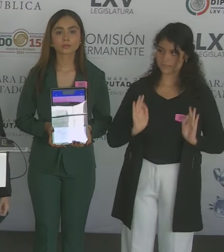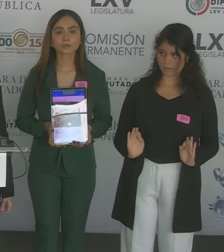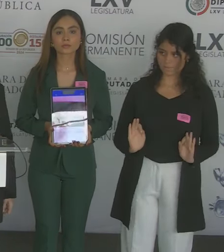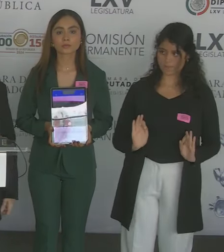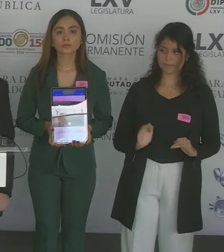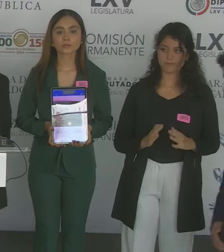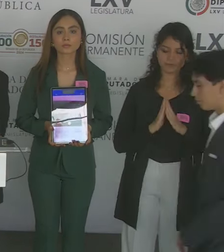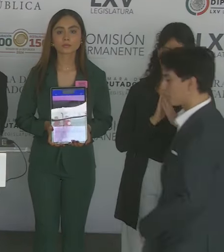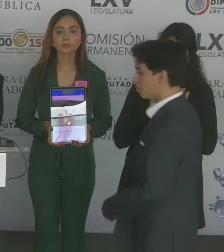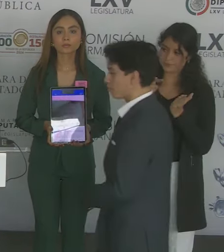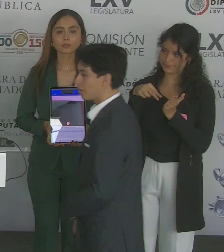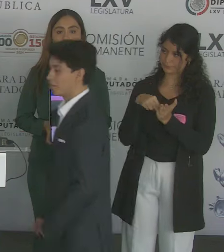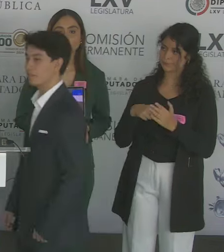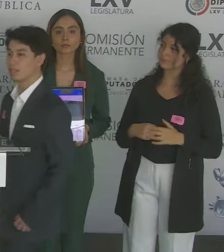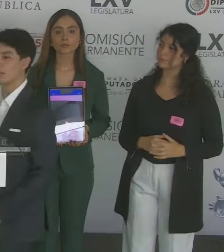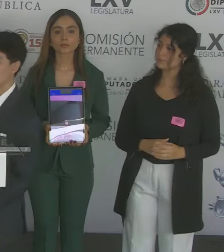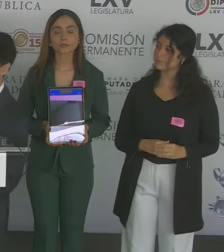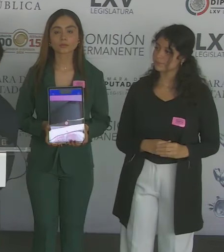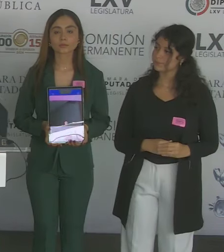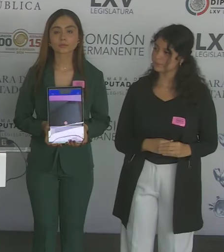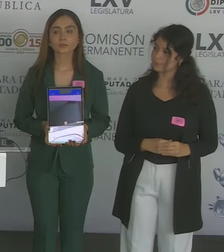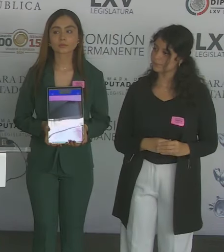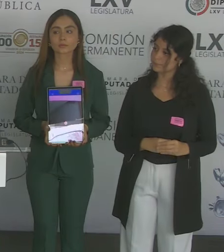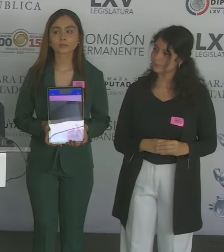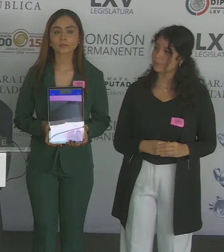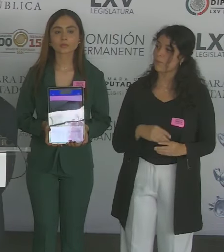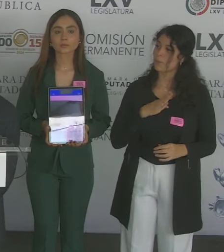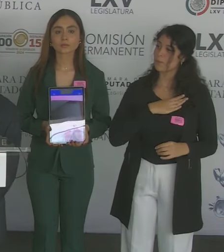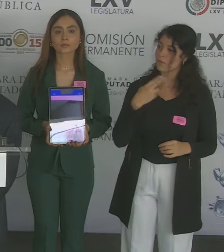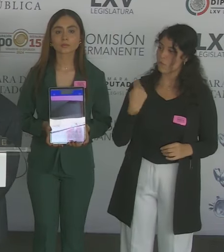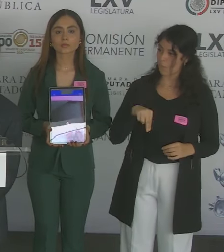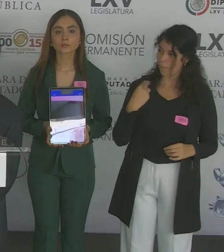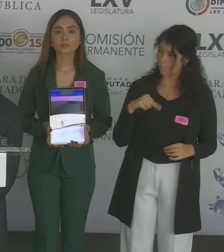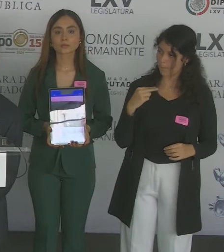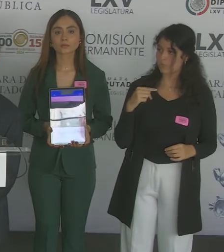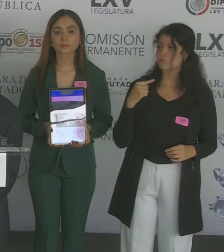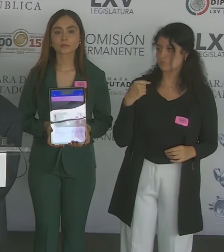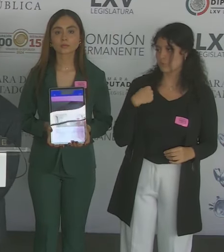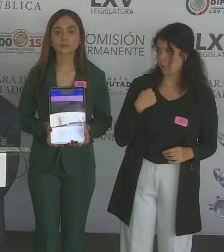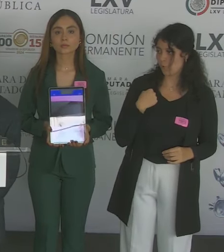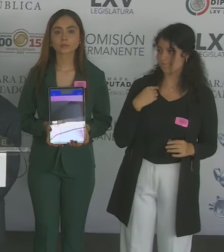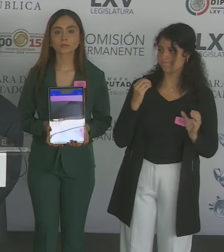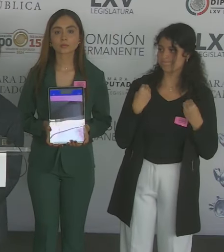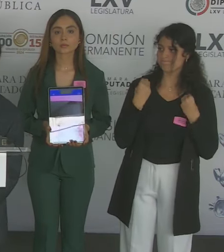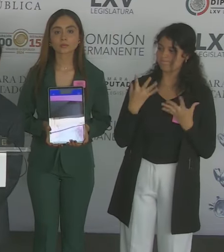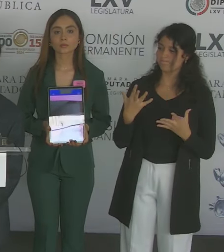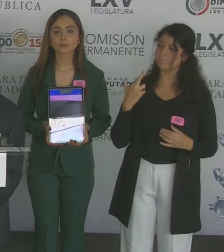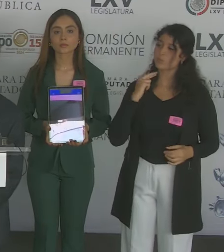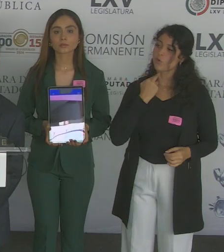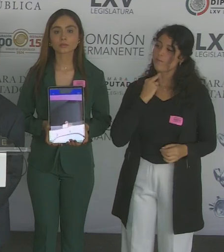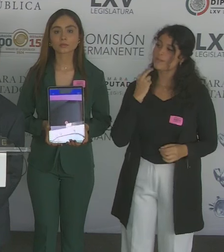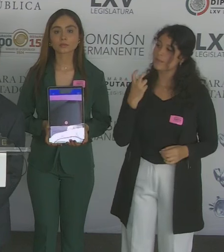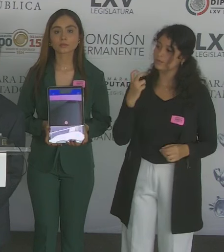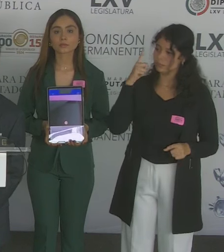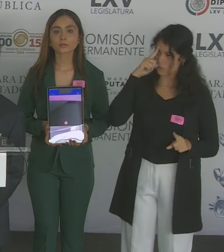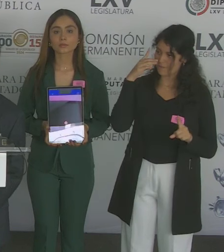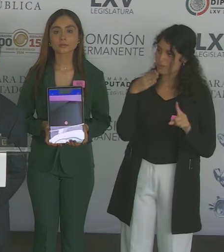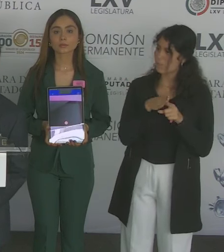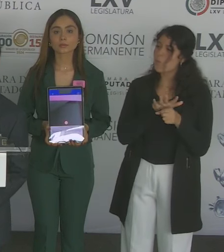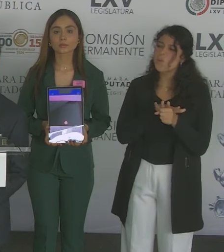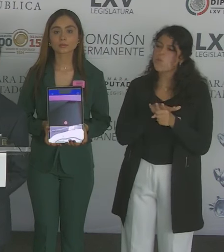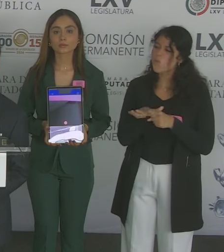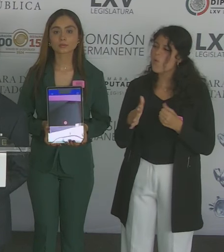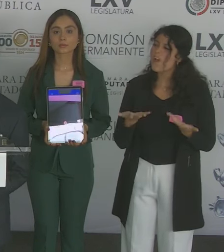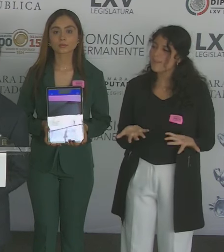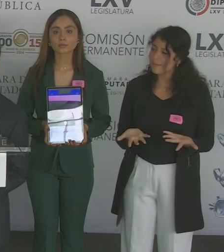por favor Mi nombre es Mauro coria y Soy el encargado de la implementación del Avatar esto con el objetivo de impedir que